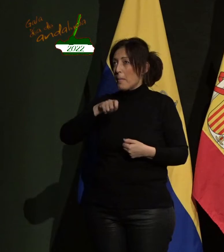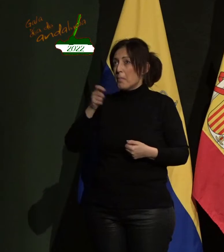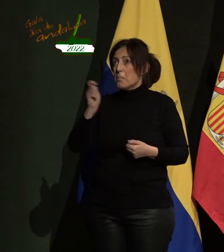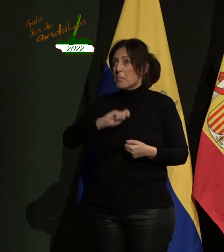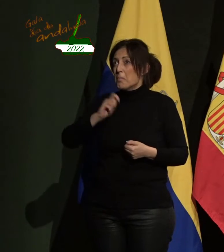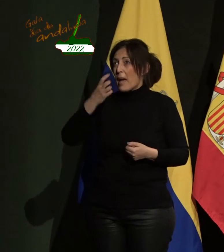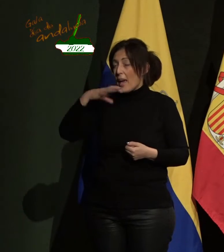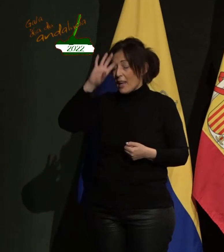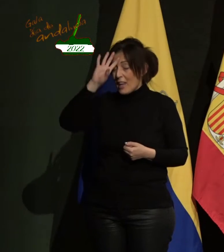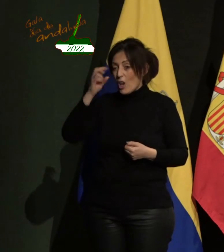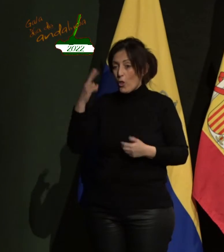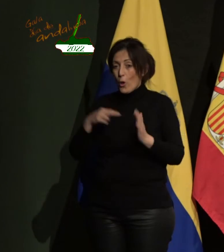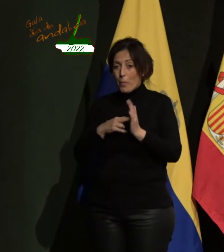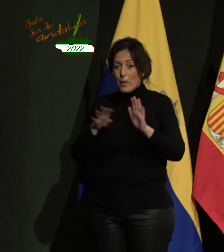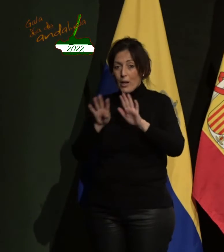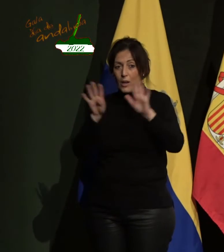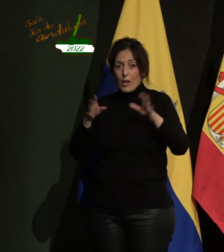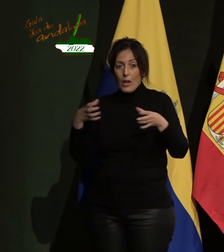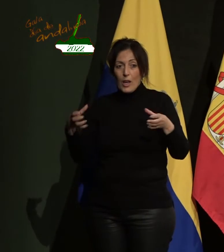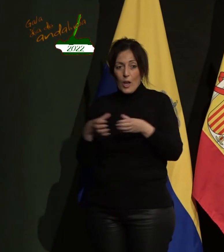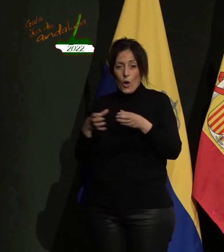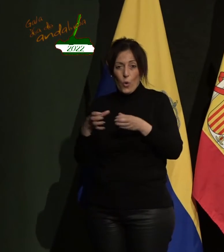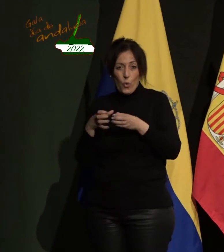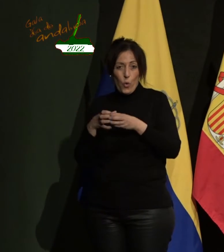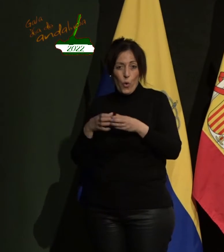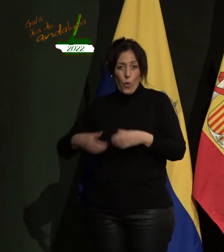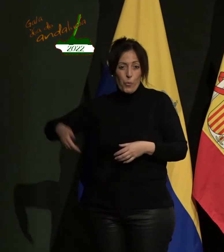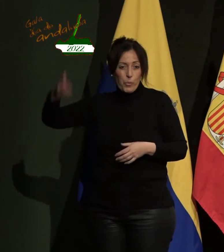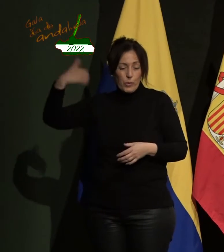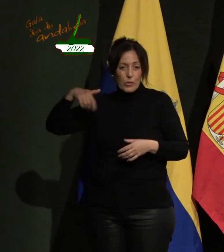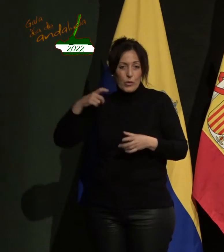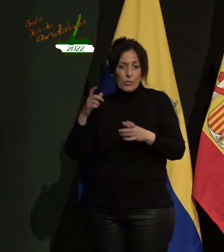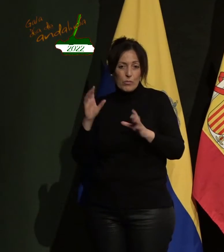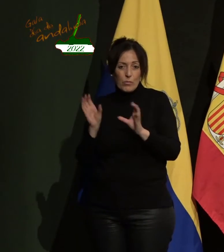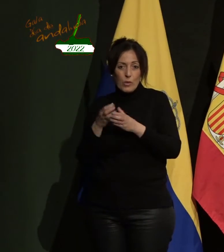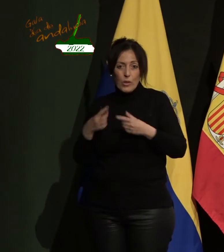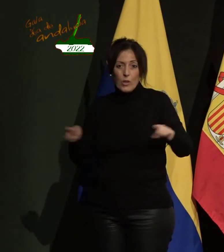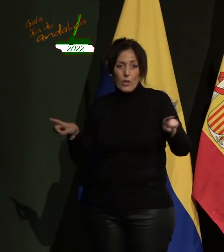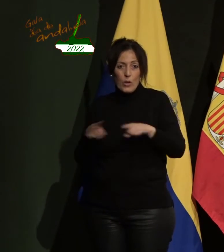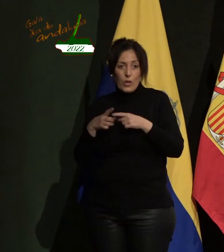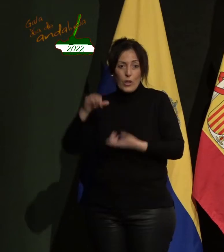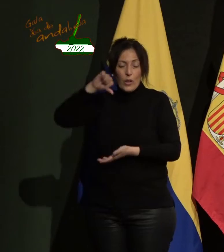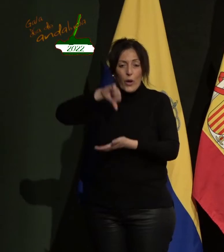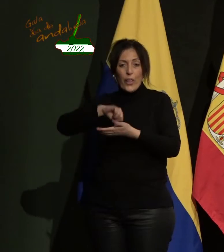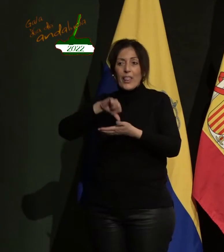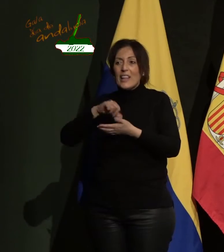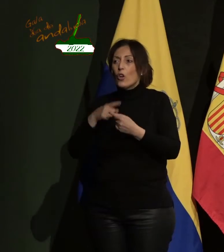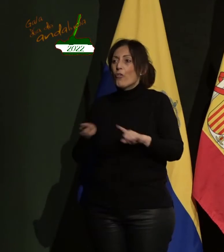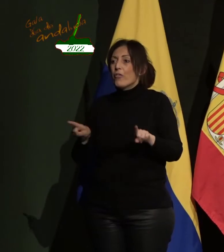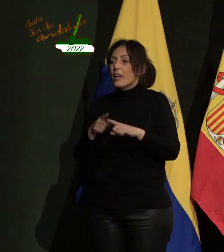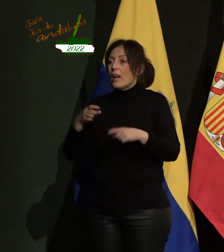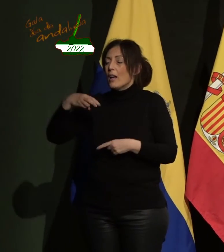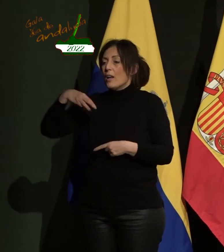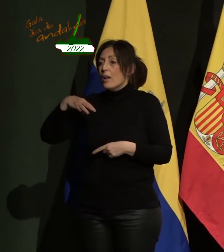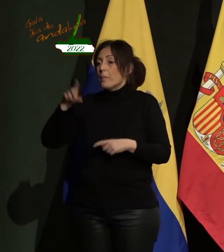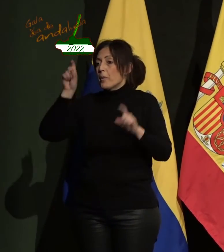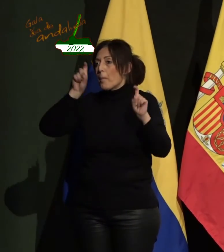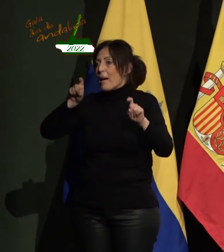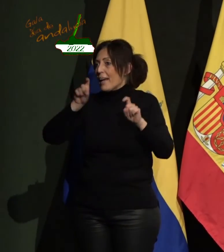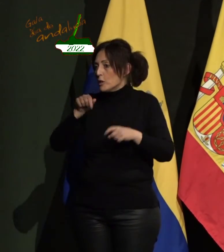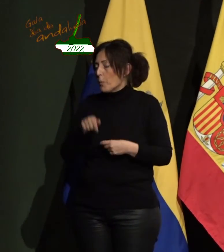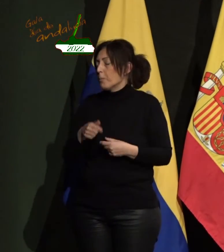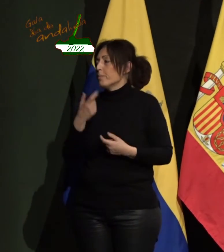2009 gracias a la iniciativa de un grupo de antiguos componentes del coro del Centro Filarmónico Maestro Eloy